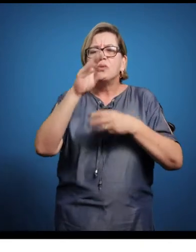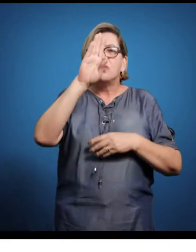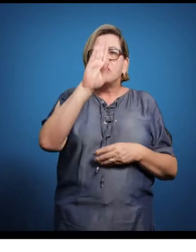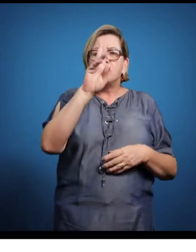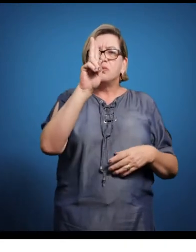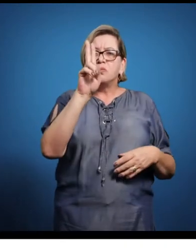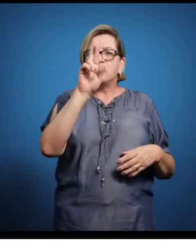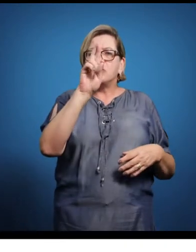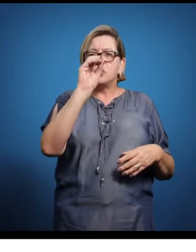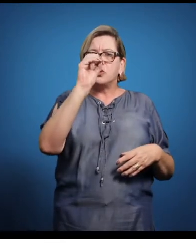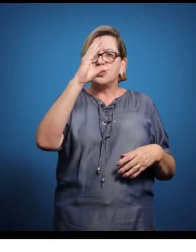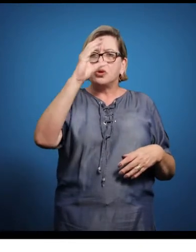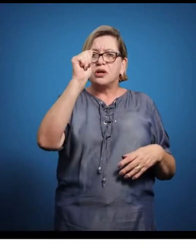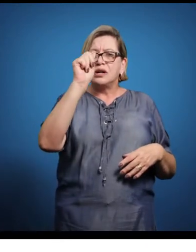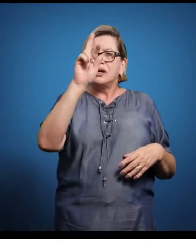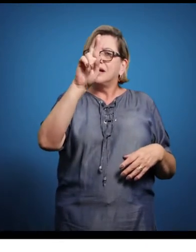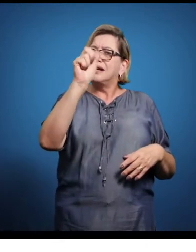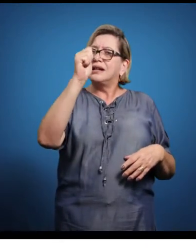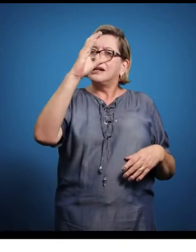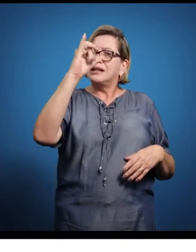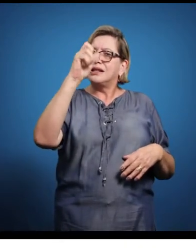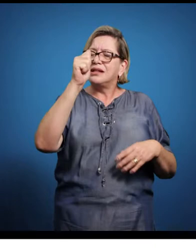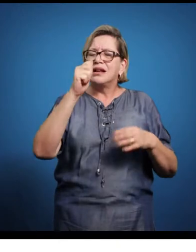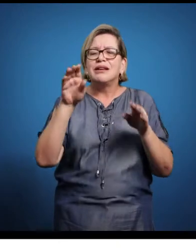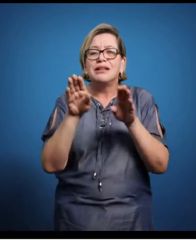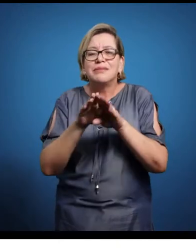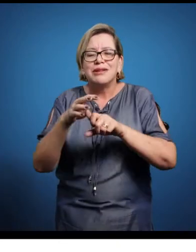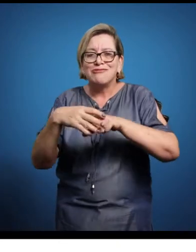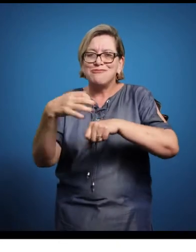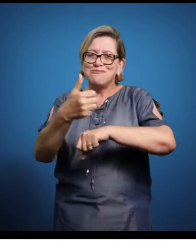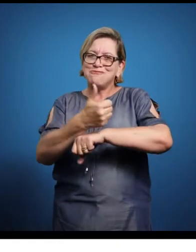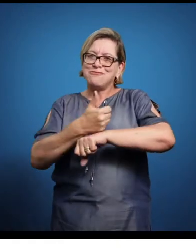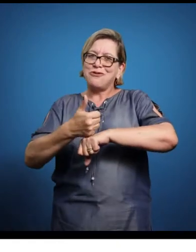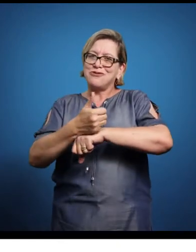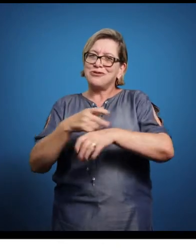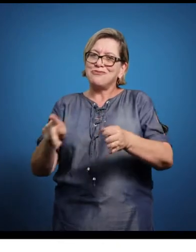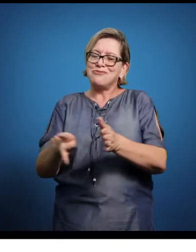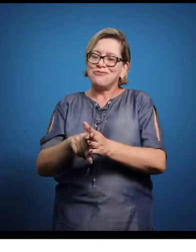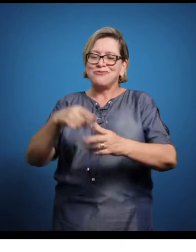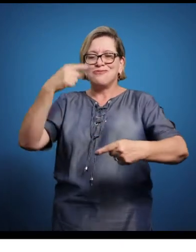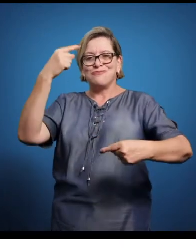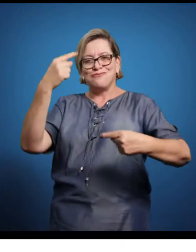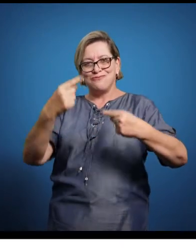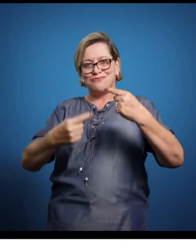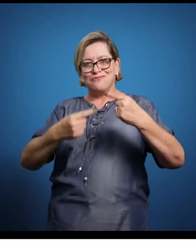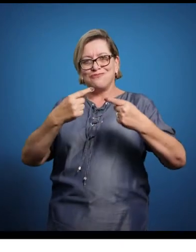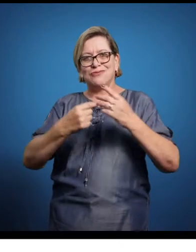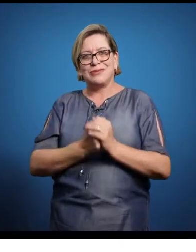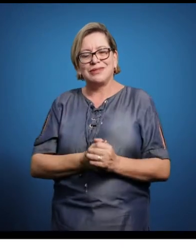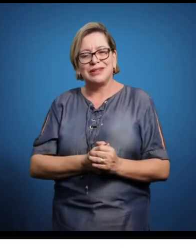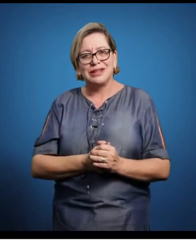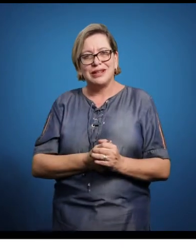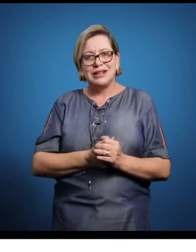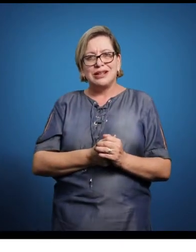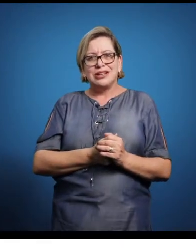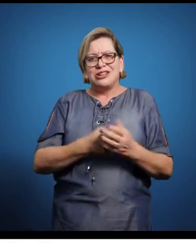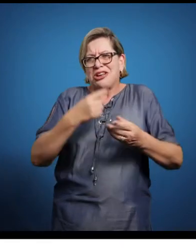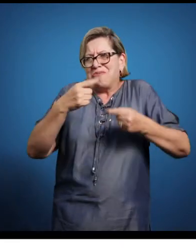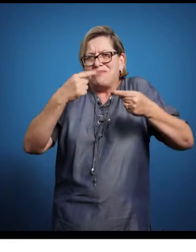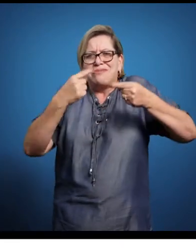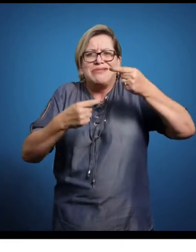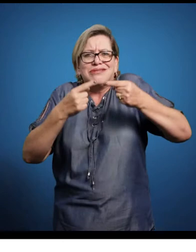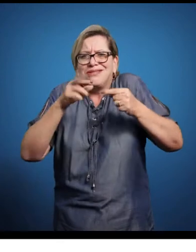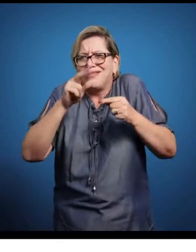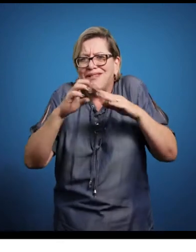eo profissionalismo da política né a oa política comum em um